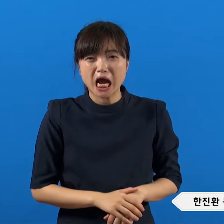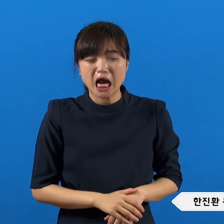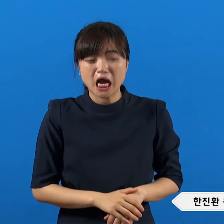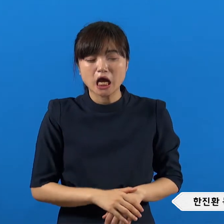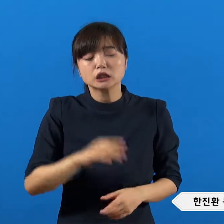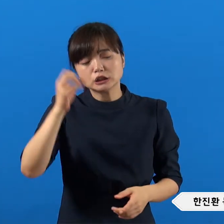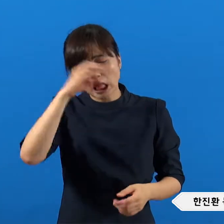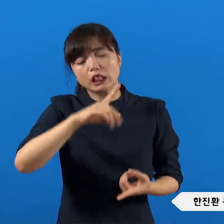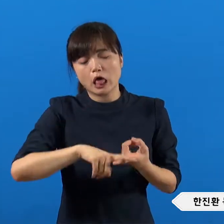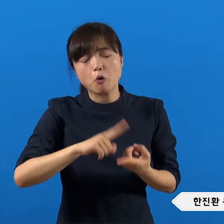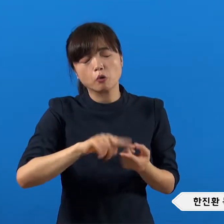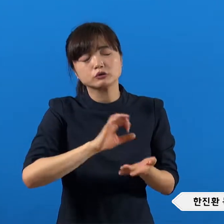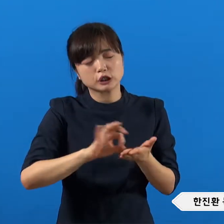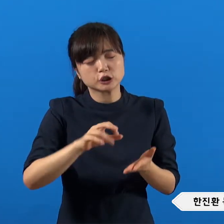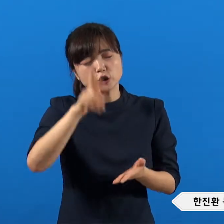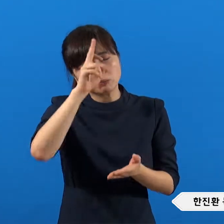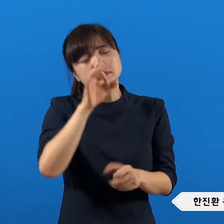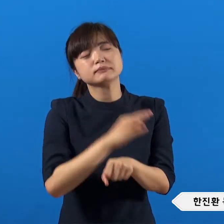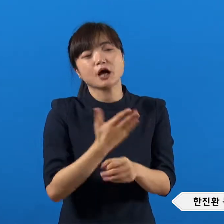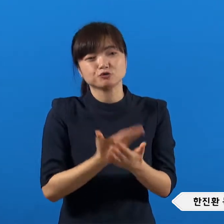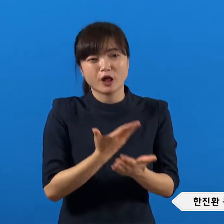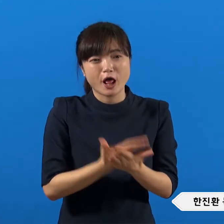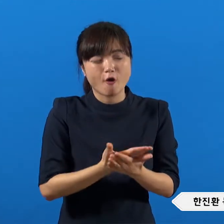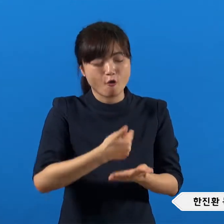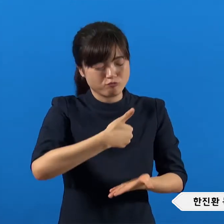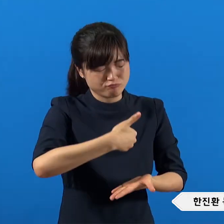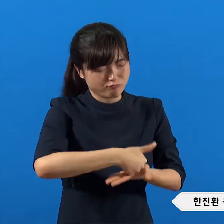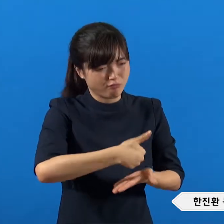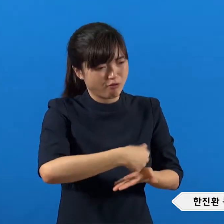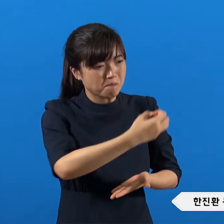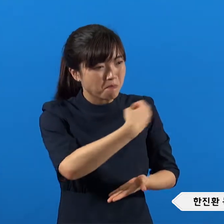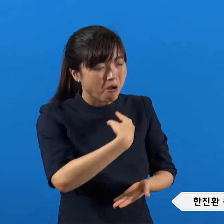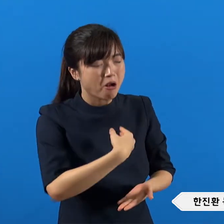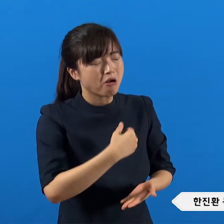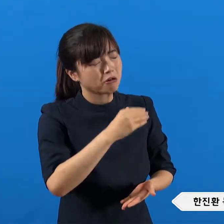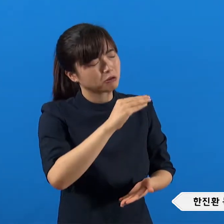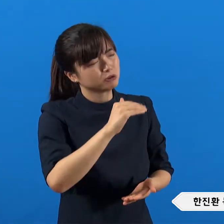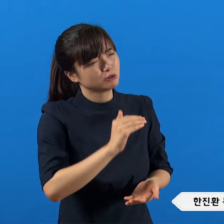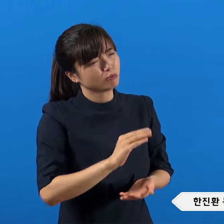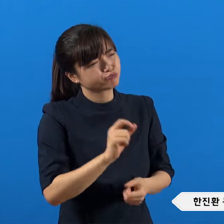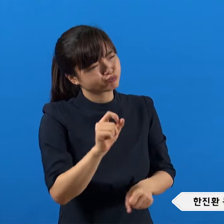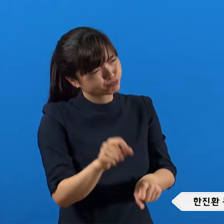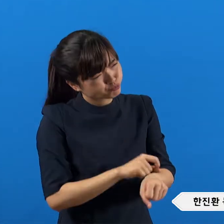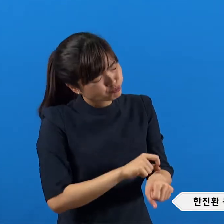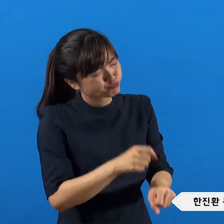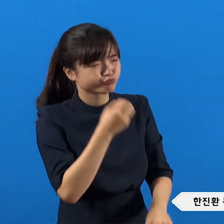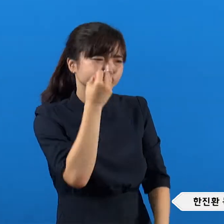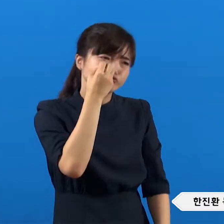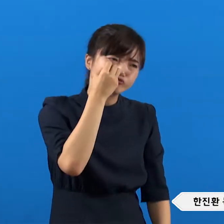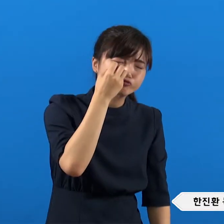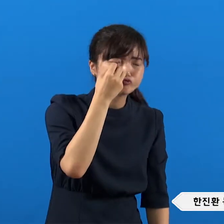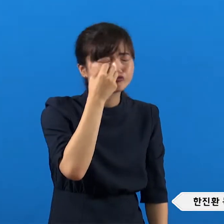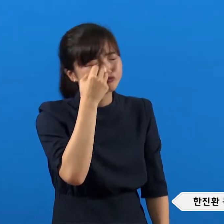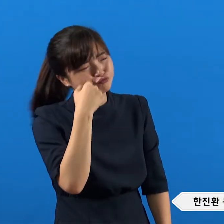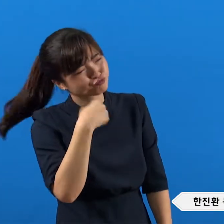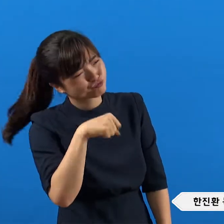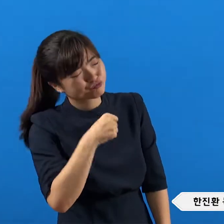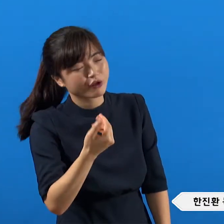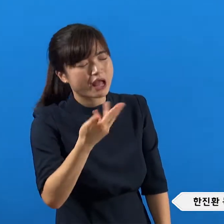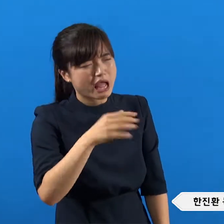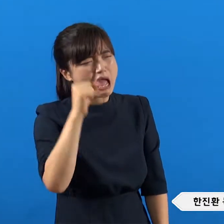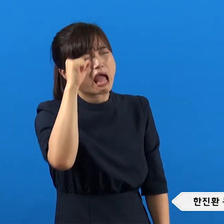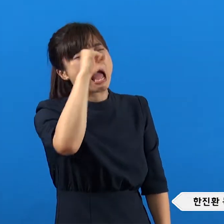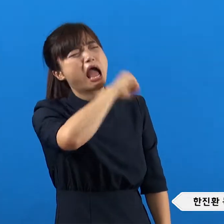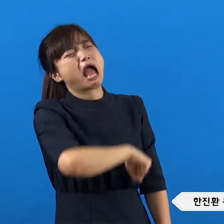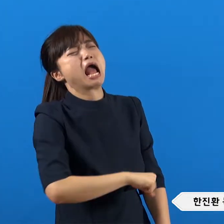달고 다니겠으니까 식사 한 끼 사달라 그렇게 하고 이래 할 때에 좀 특이한 사람이다 생각했는데 알고